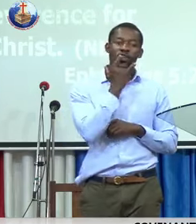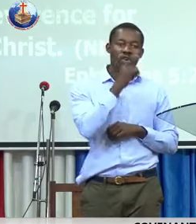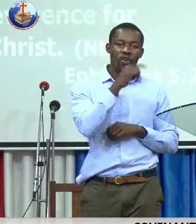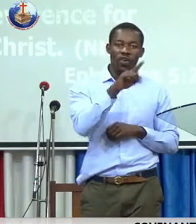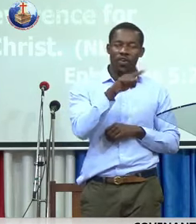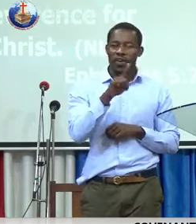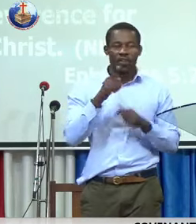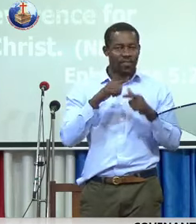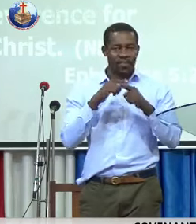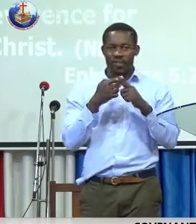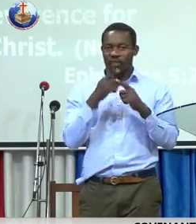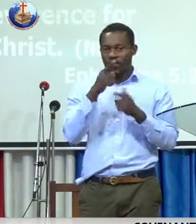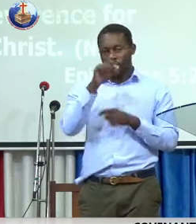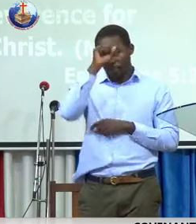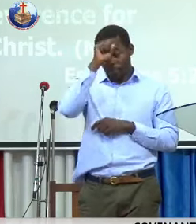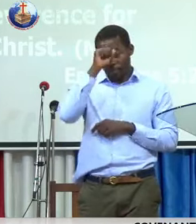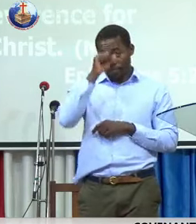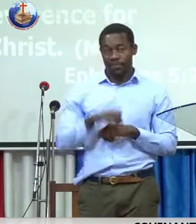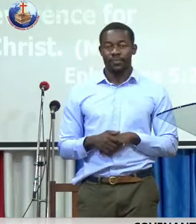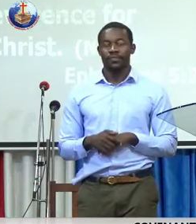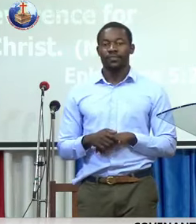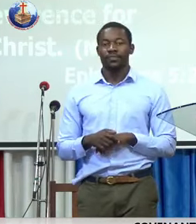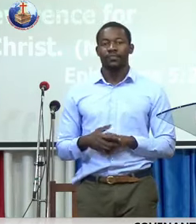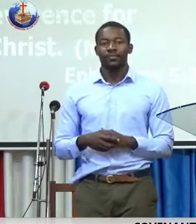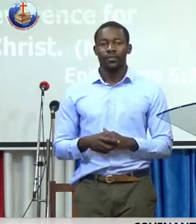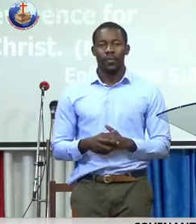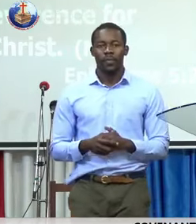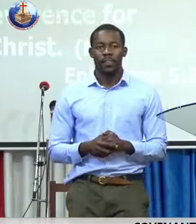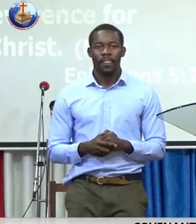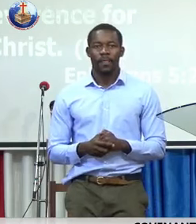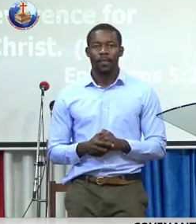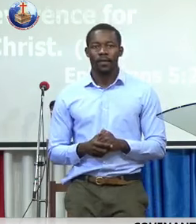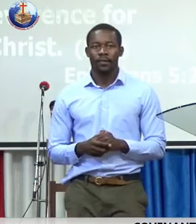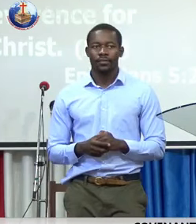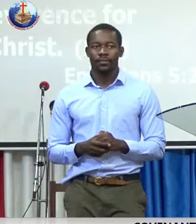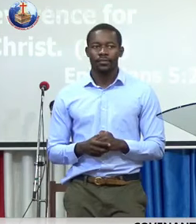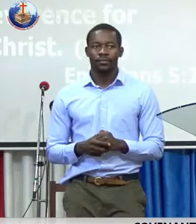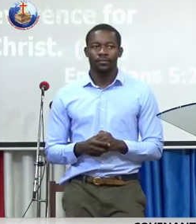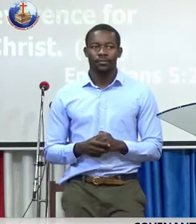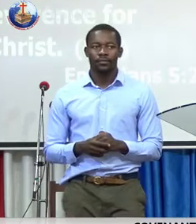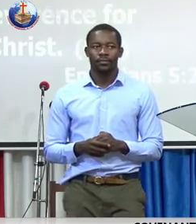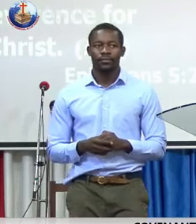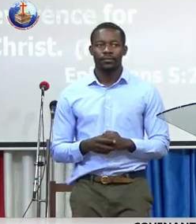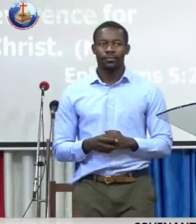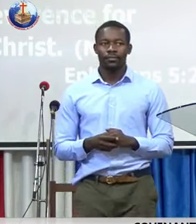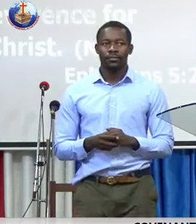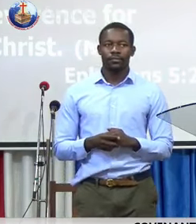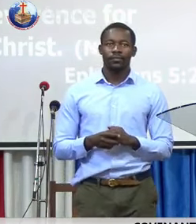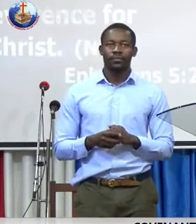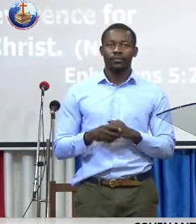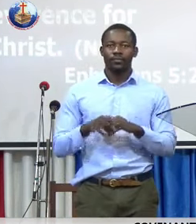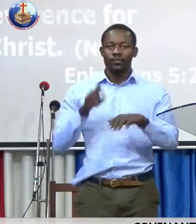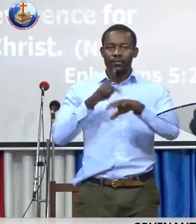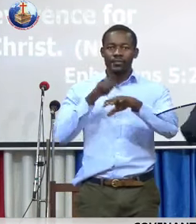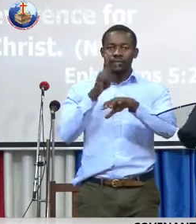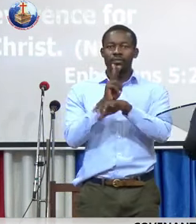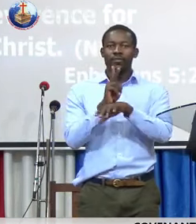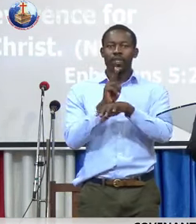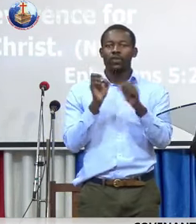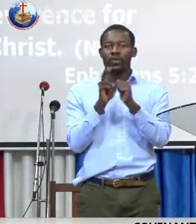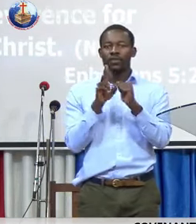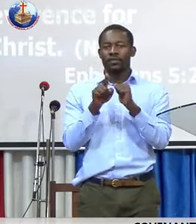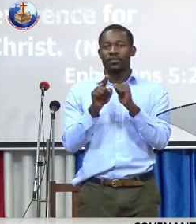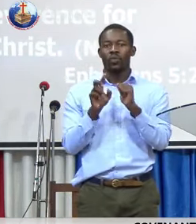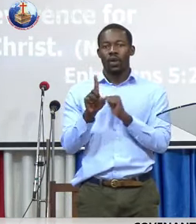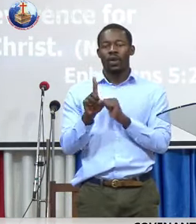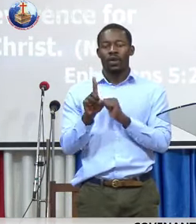mwenye nidhamu hukubali maarifa, lakini yule mpumbavu ndio anakataa kurekebishwa. Proverbs 12:1. Methali 12:1. So